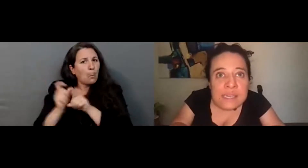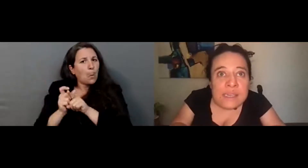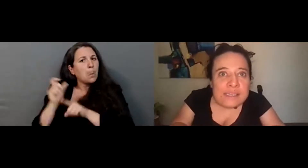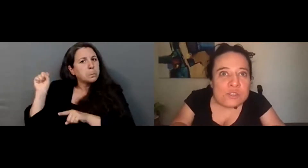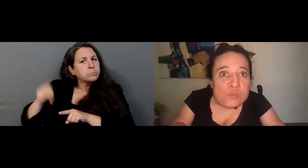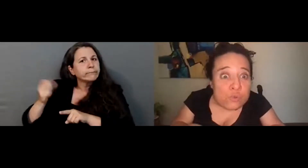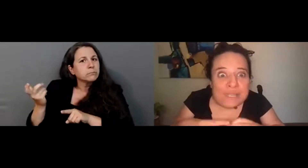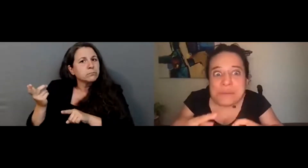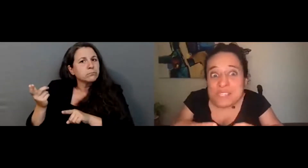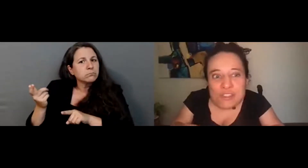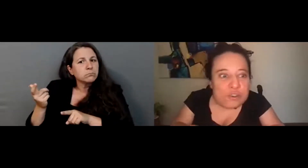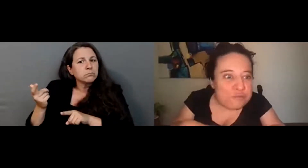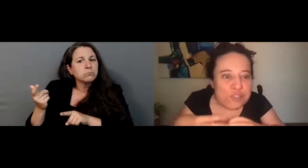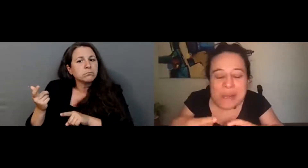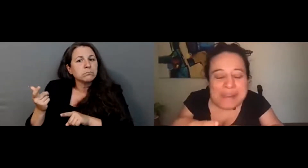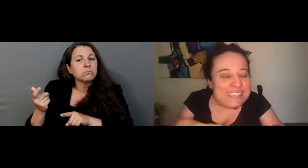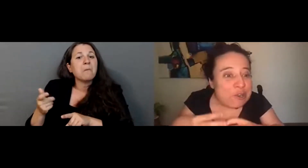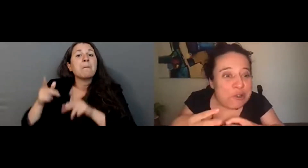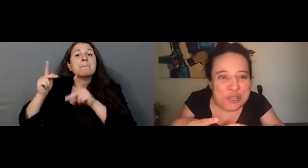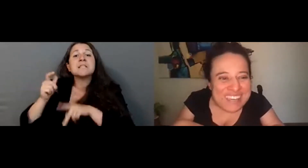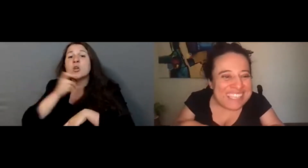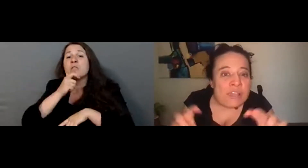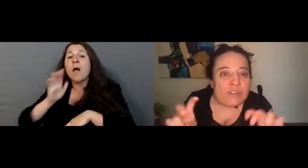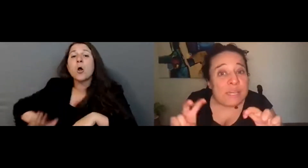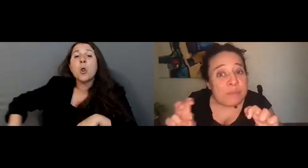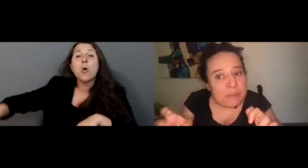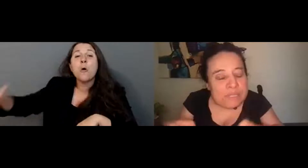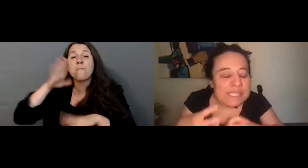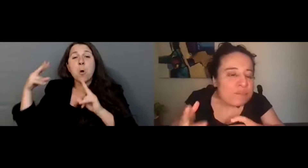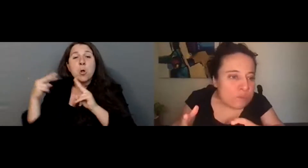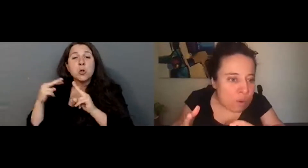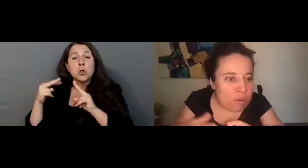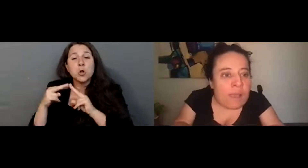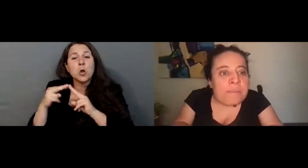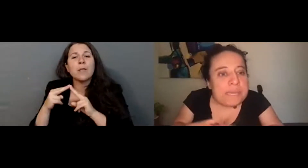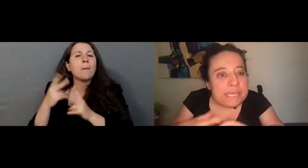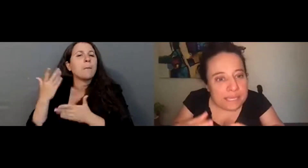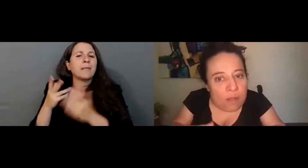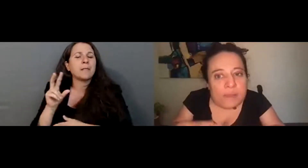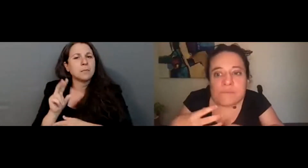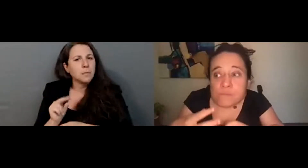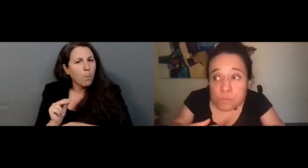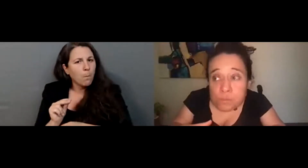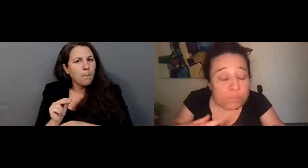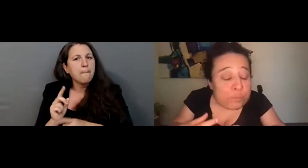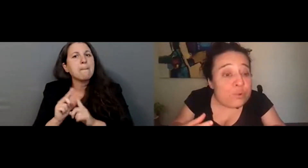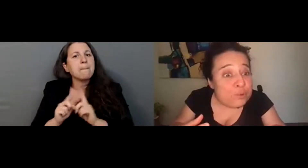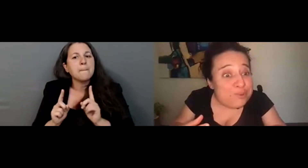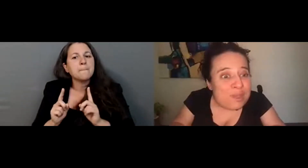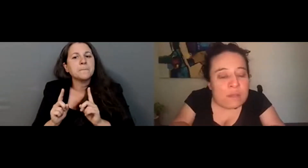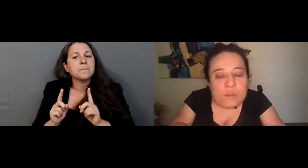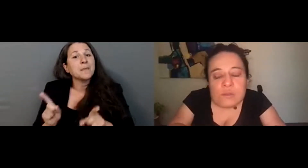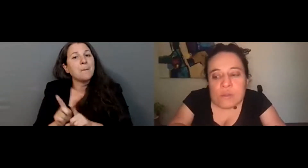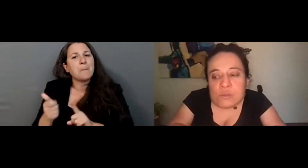utilisé. Est-ce que toutes les personnes anglophones sur la planète le connaissent? Le terme ableism, non, mais c'est quand même plus